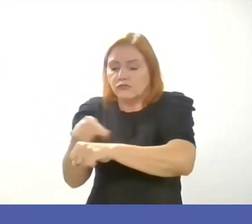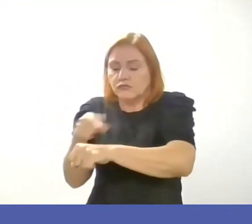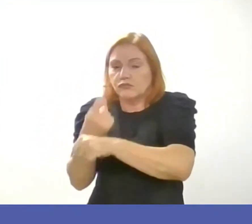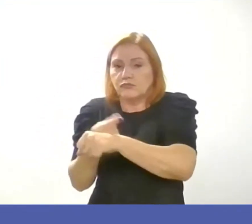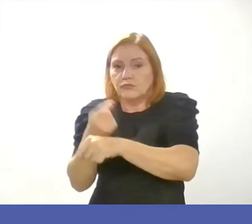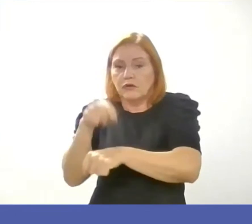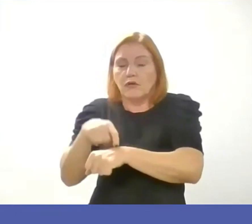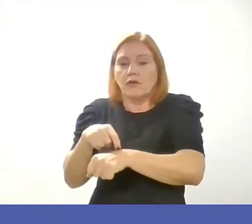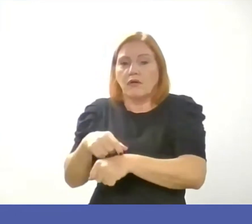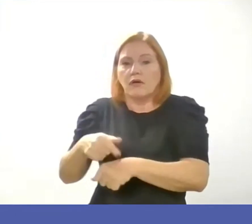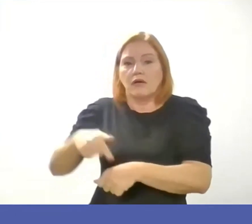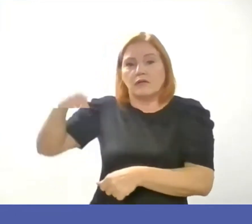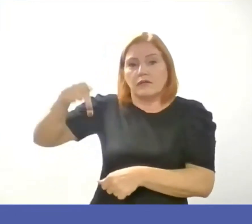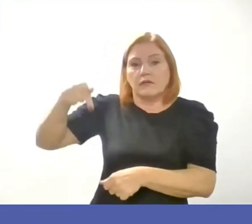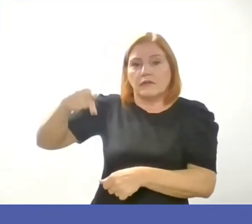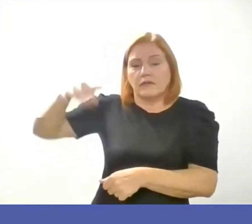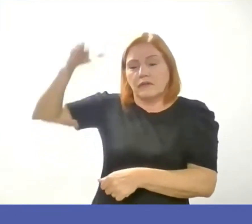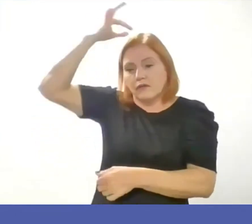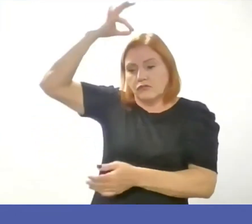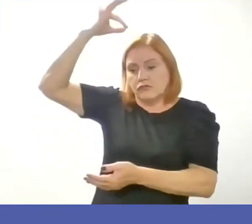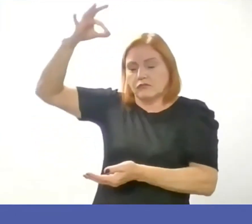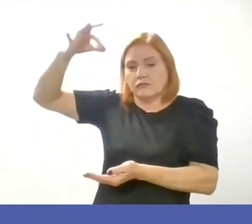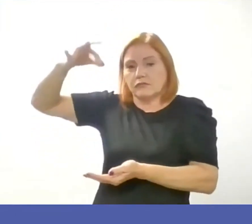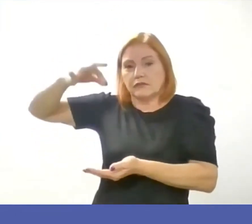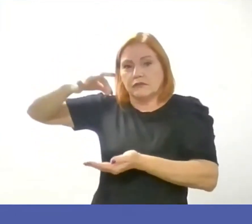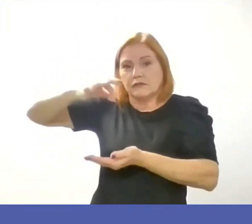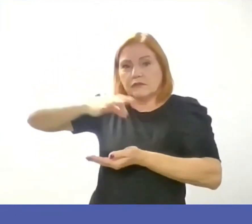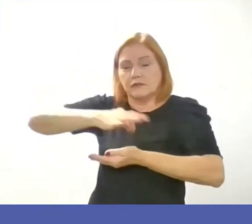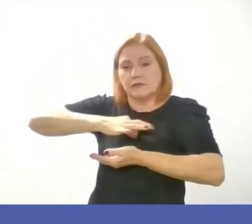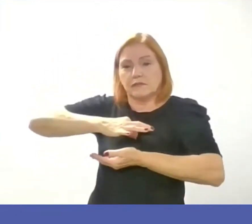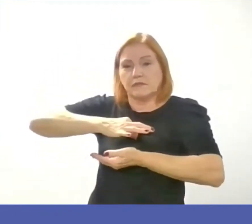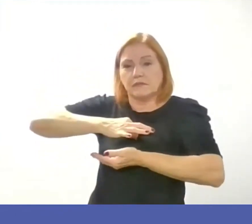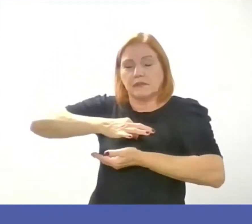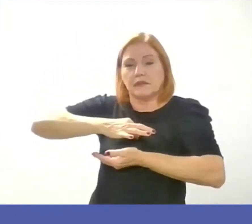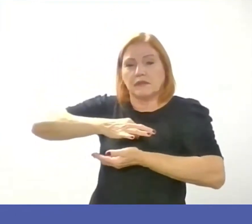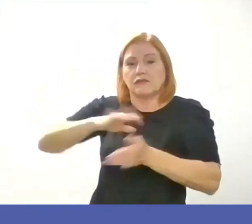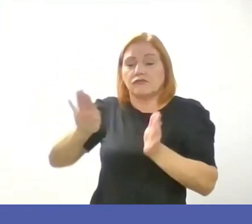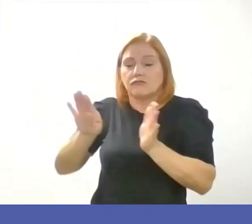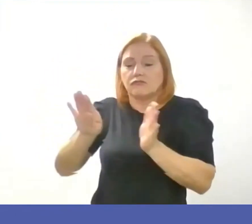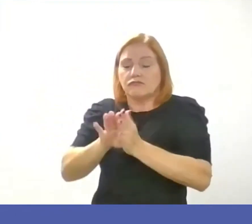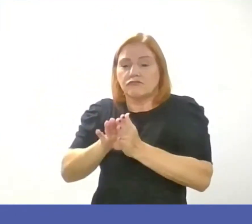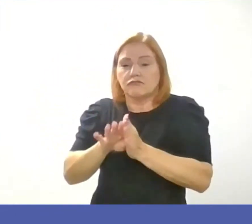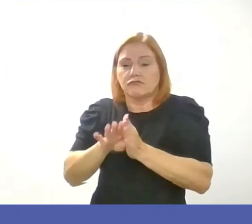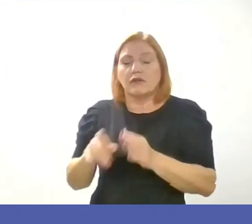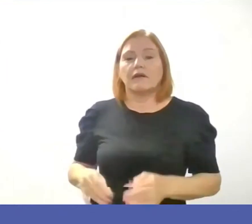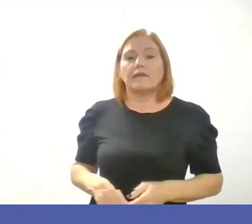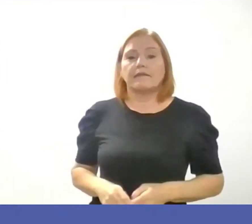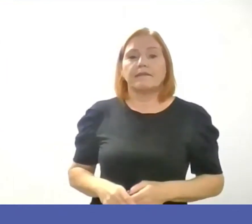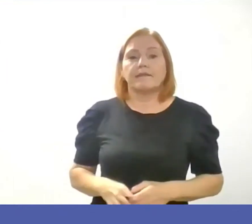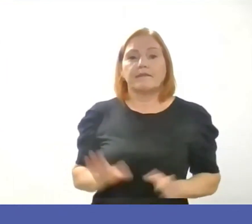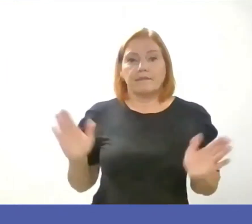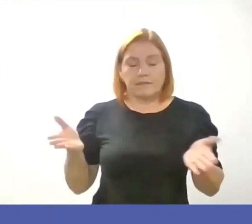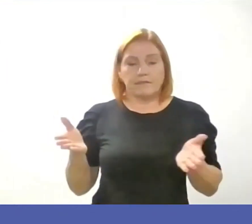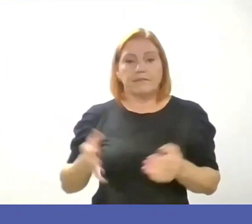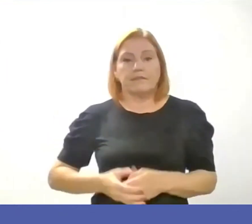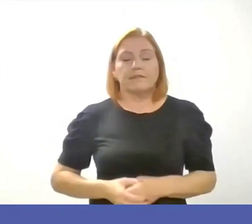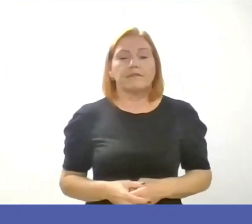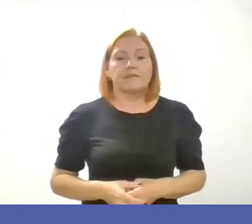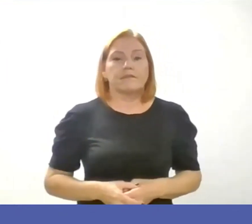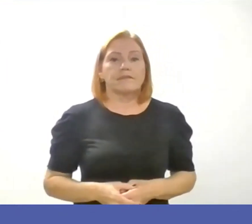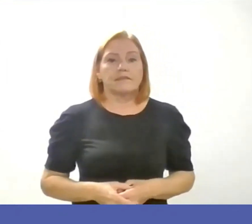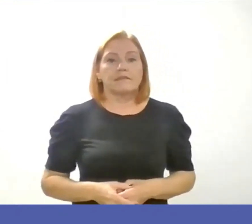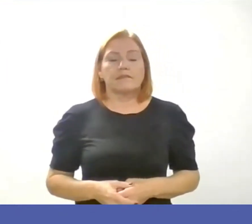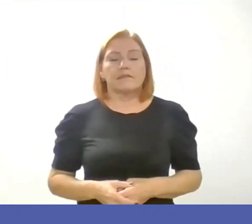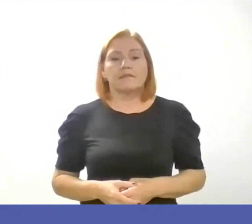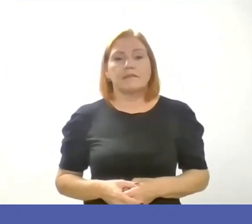derramou. Ele já enviou os seus 7 espíritos. Ele nos introduziu já